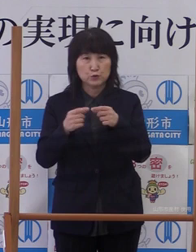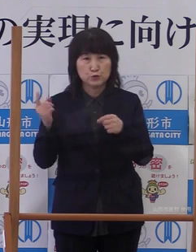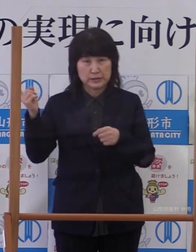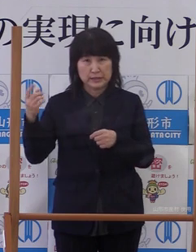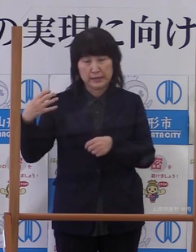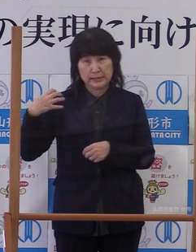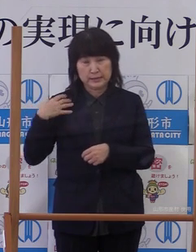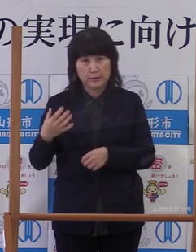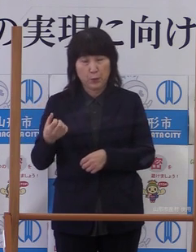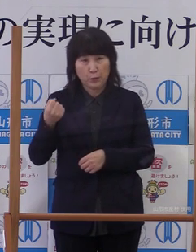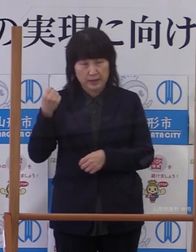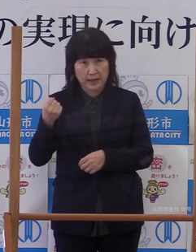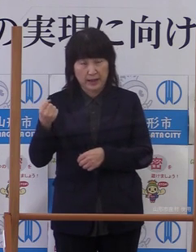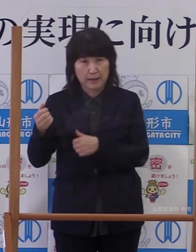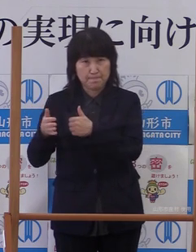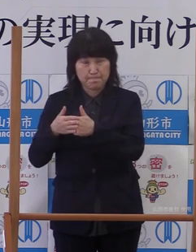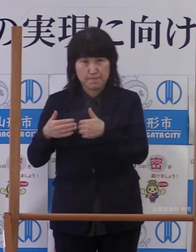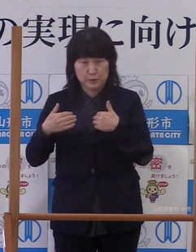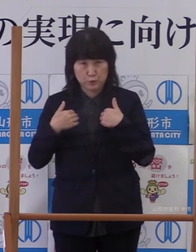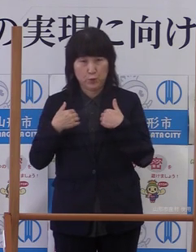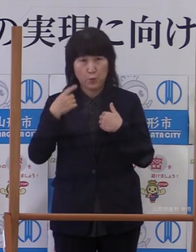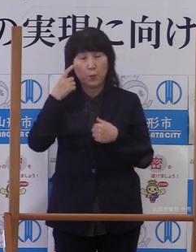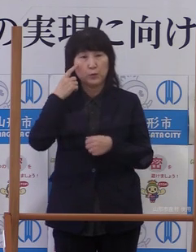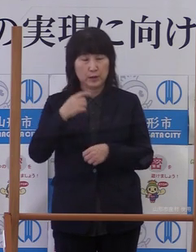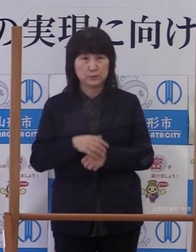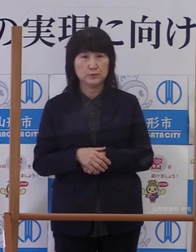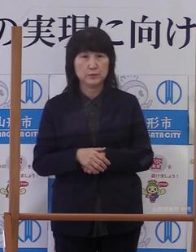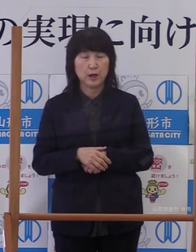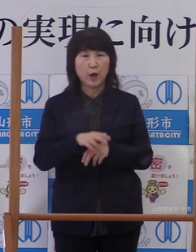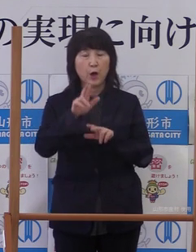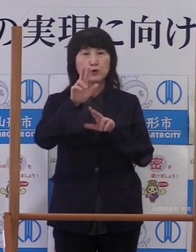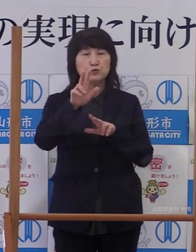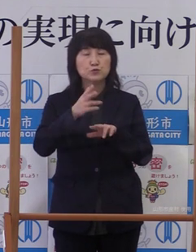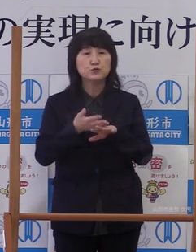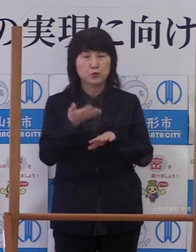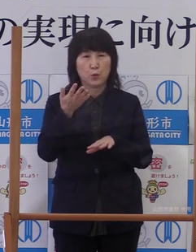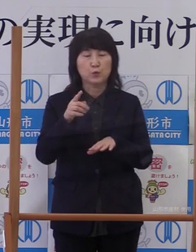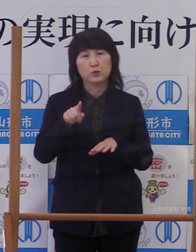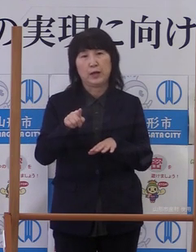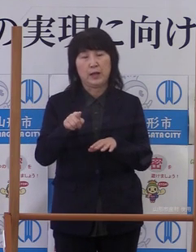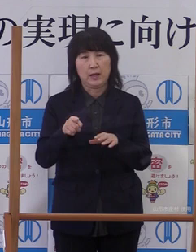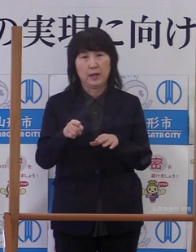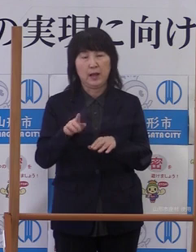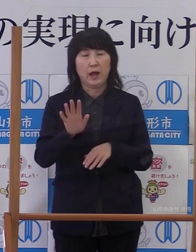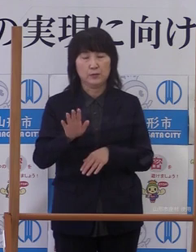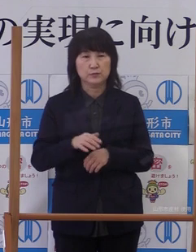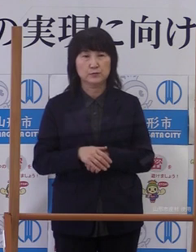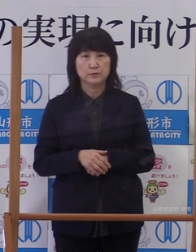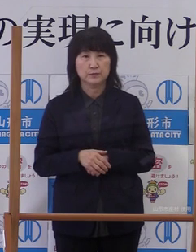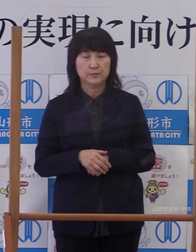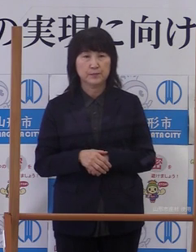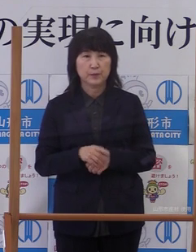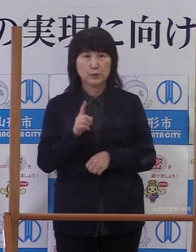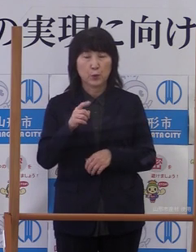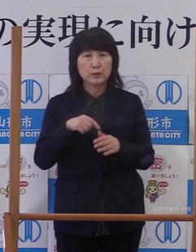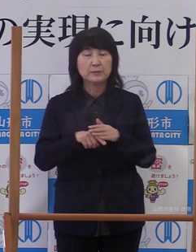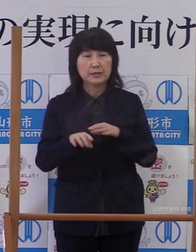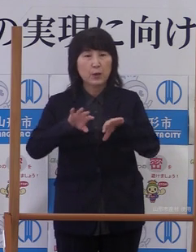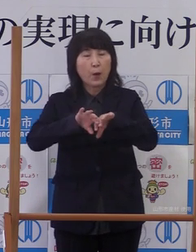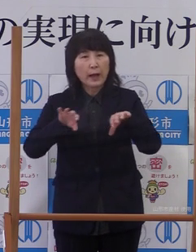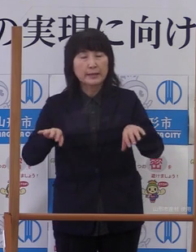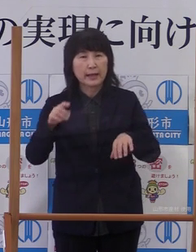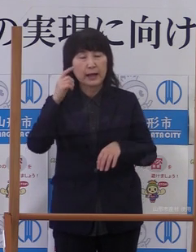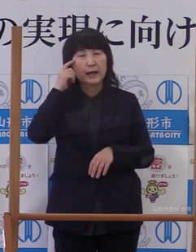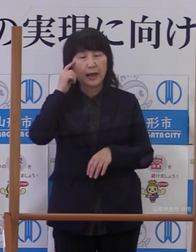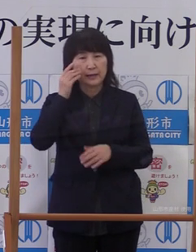を持って手当てすべきものというふうになっておりますし、ルール上もそうなっておりますので、そういう意味で分けて考え